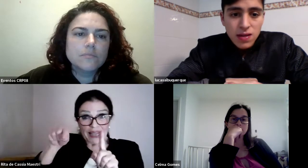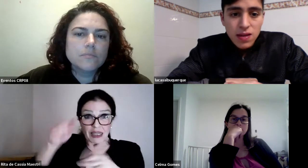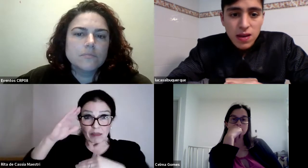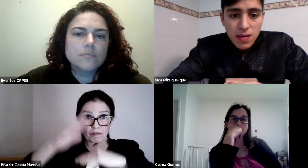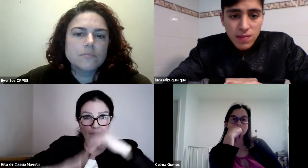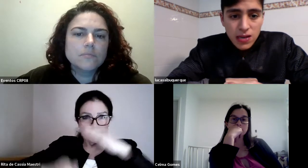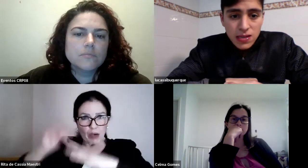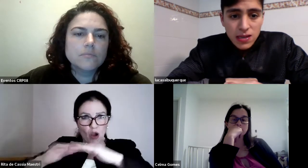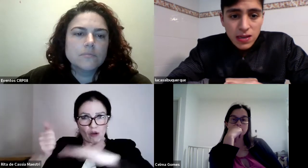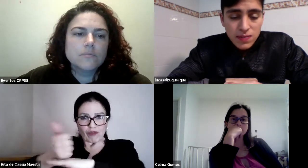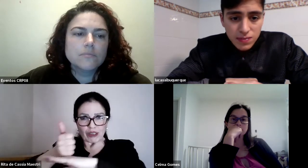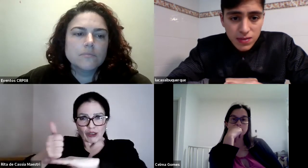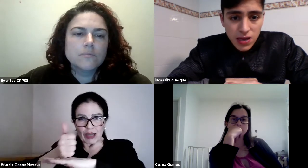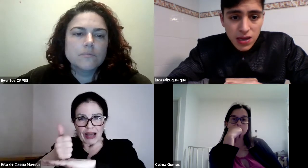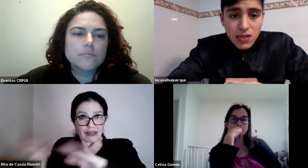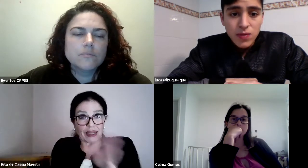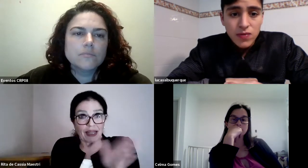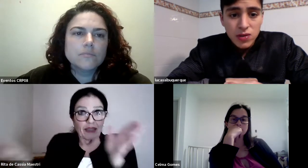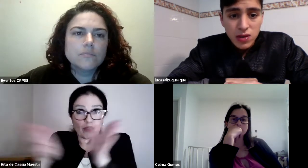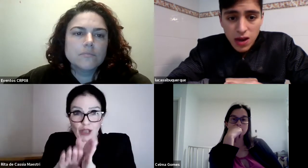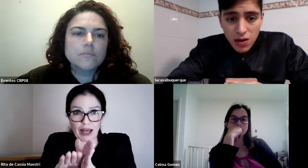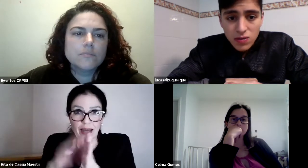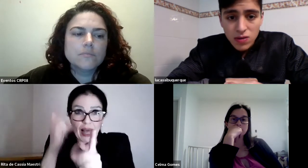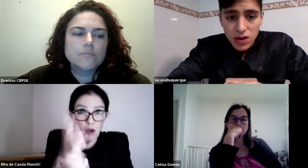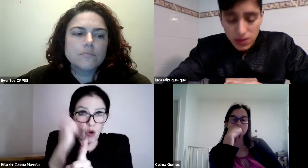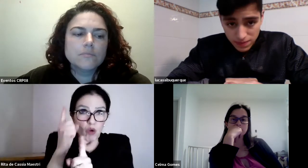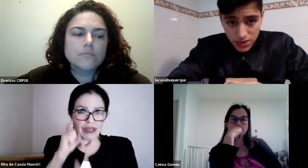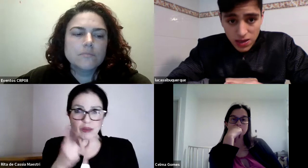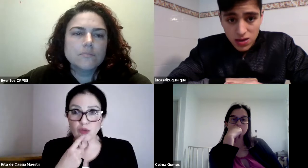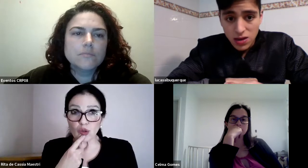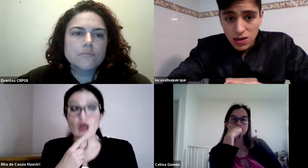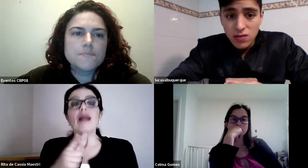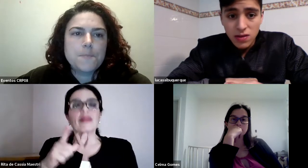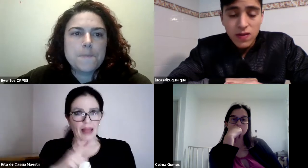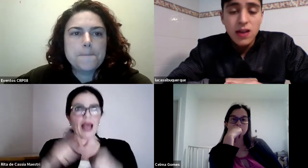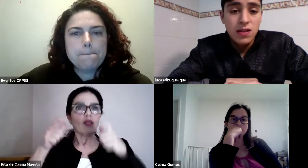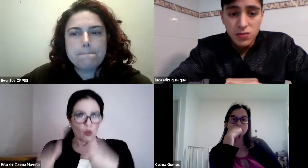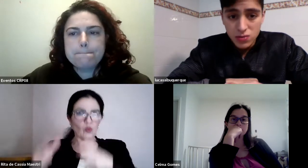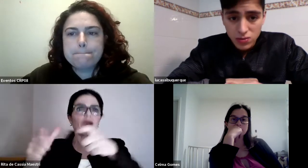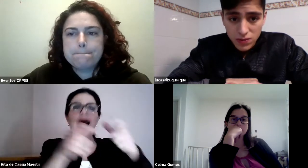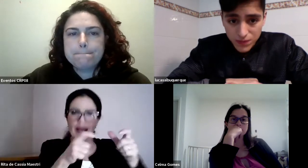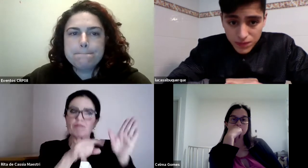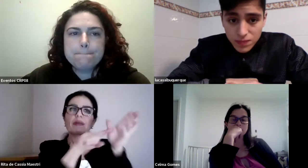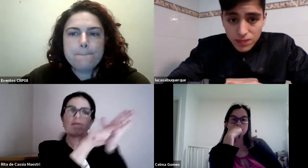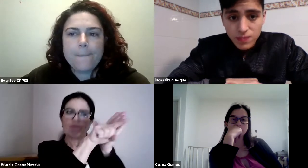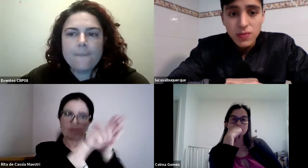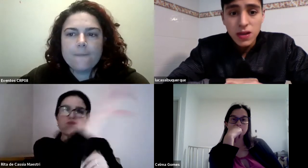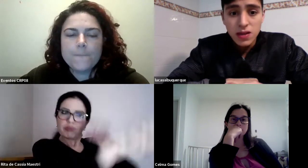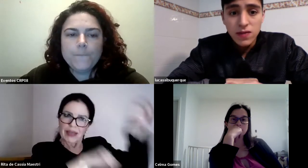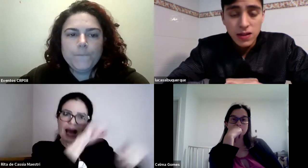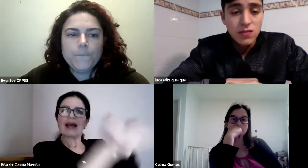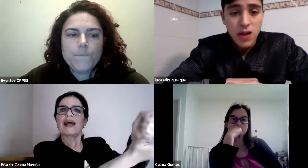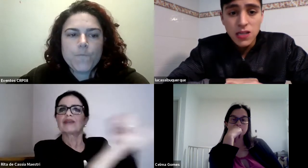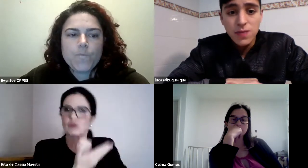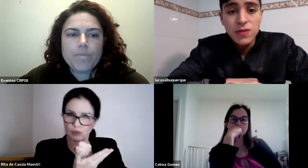surdez, mas que esse profissional que está chegando, que vai atender um surdo, ele